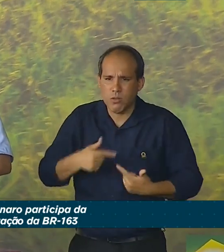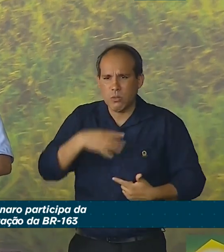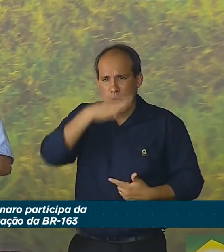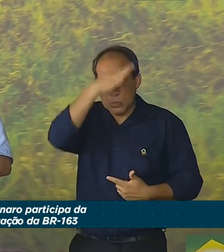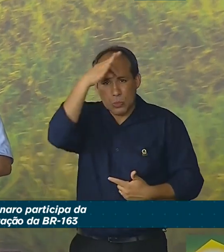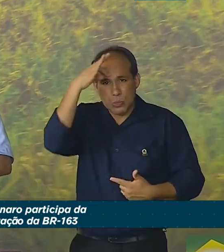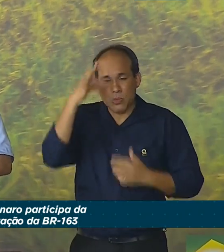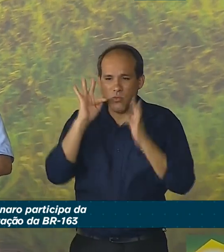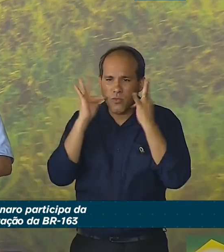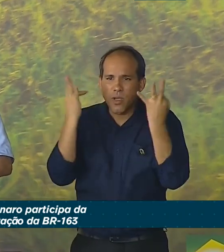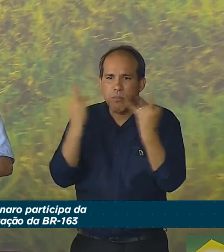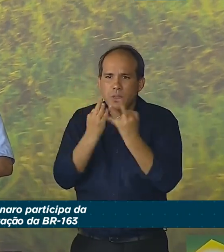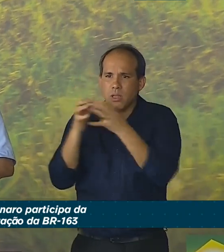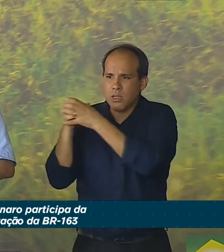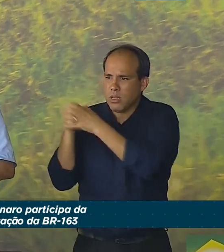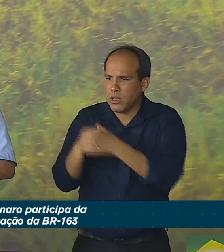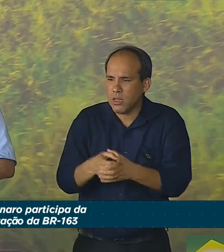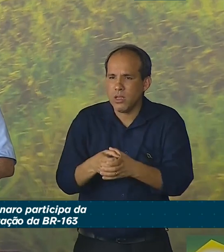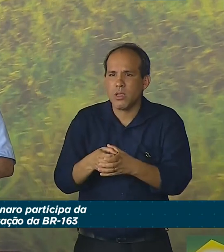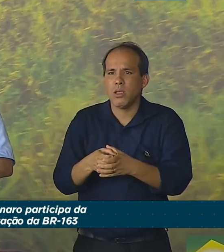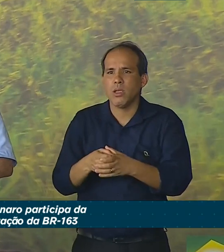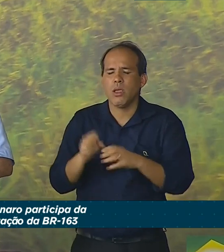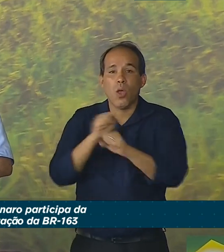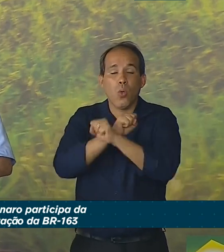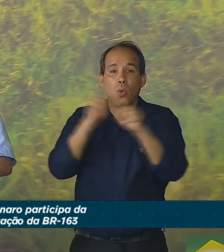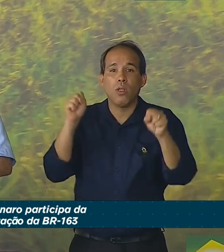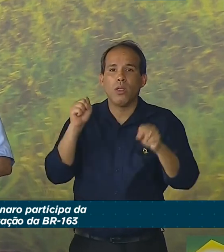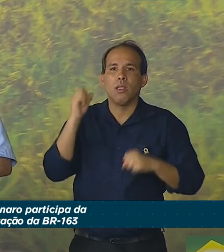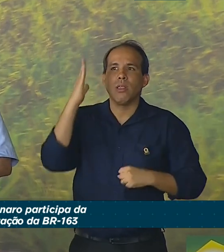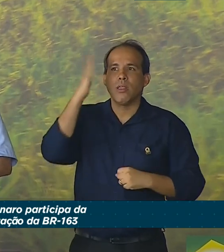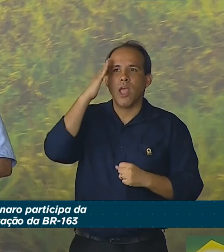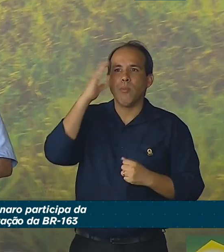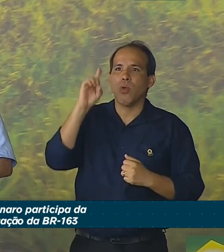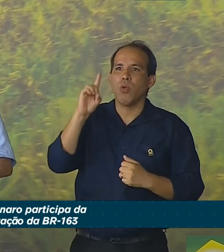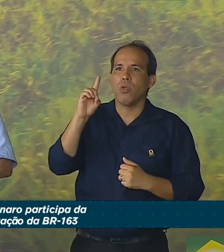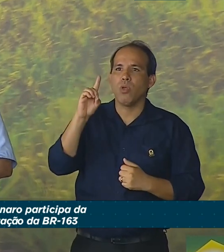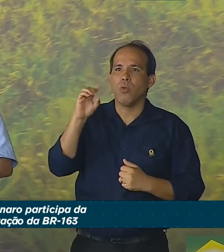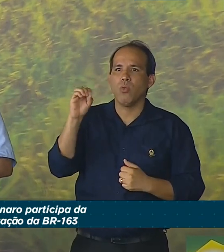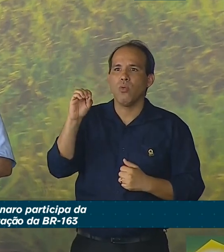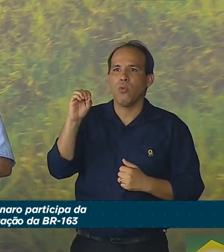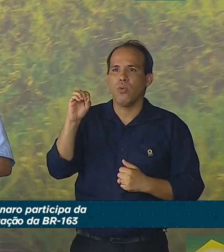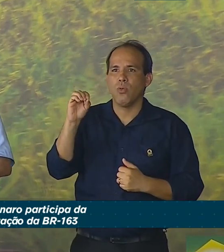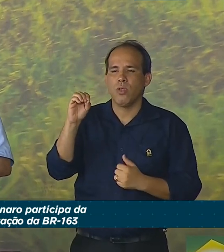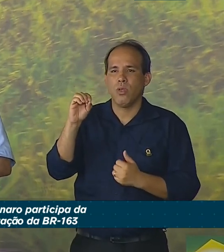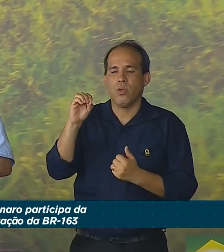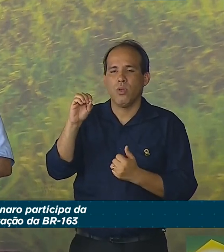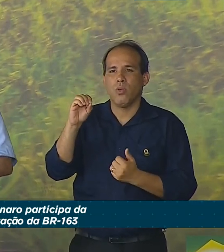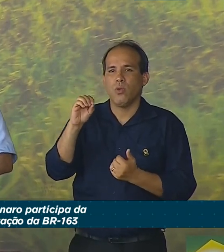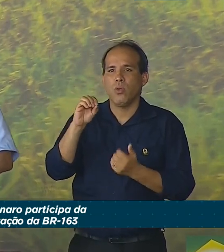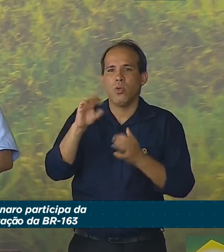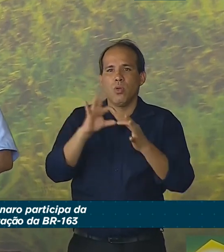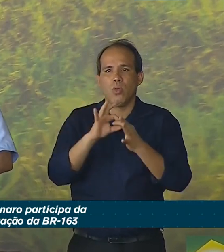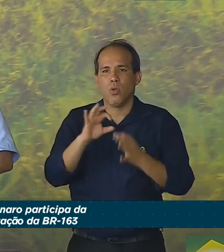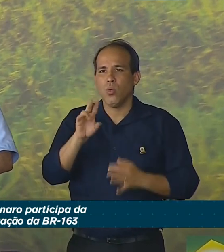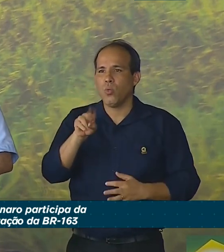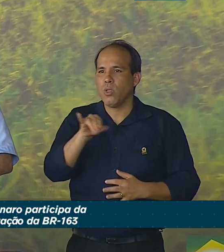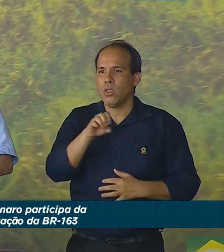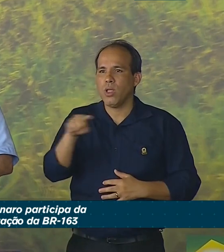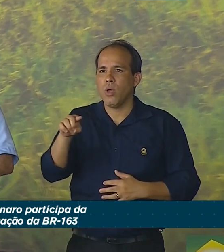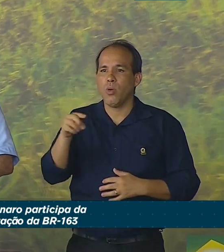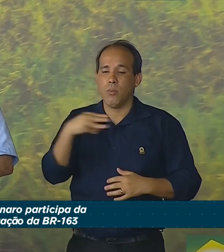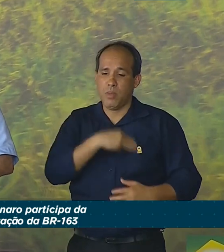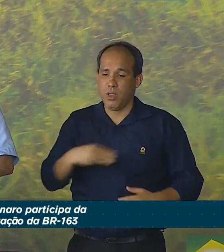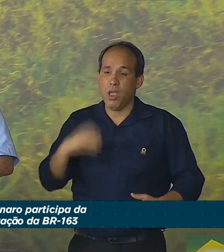com a sua família, se acordado, sabendo que no Diário Oficial da União, o ministro da Justiça, lá